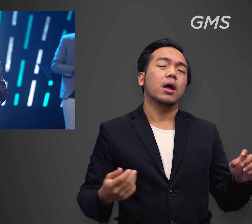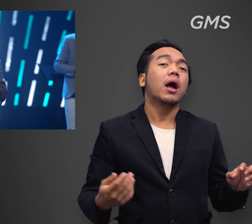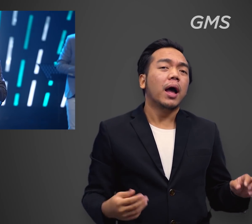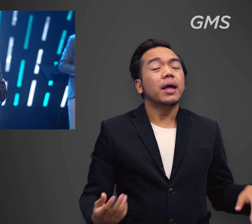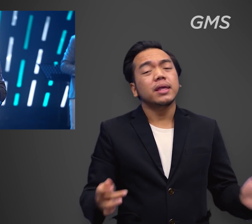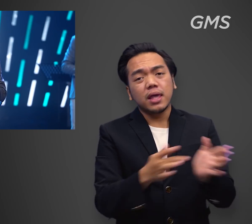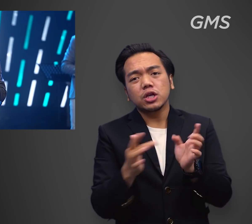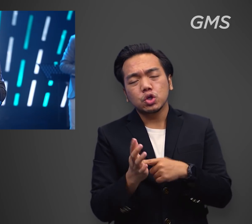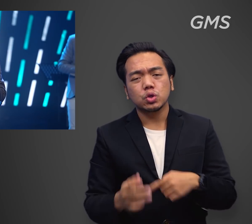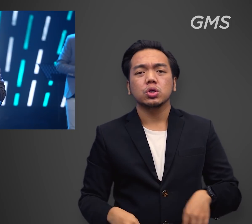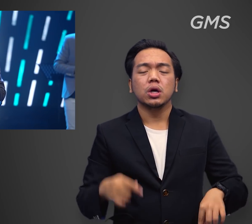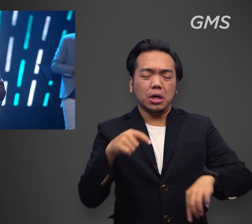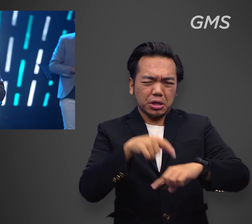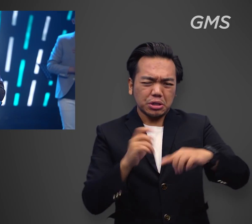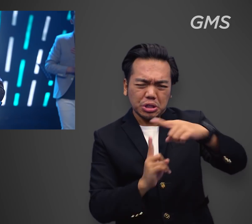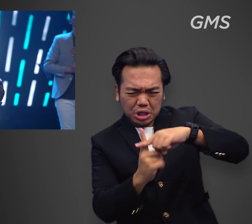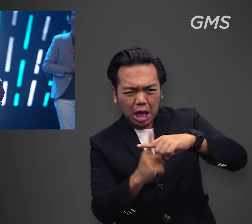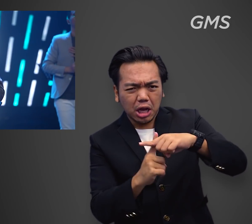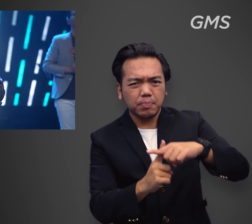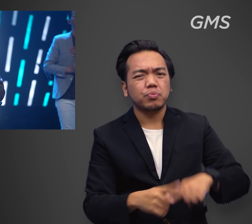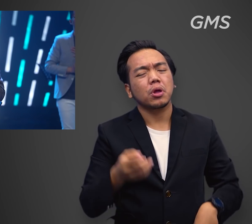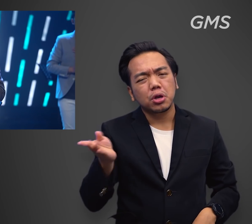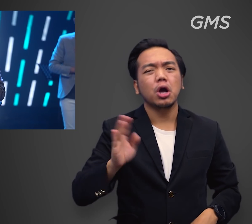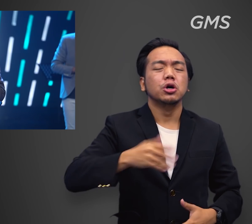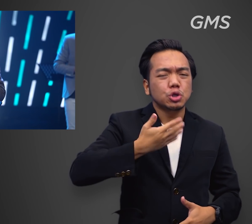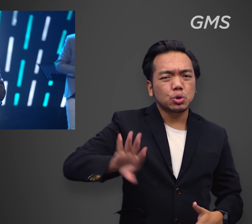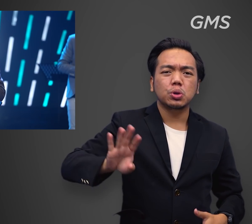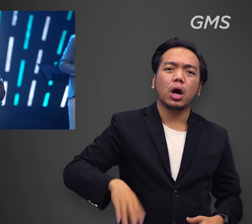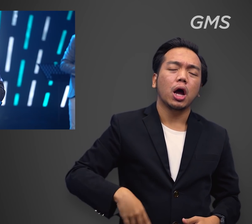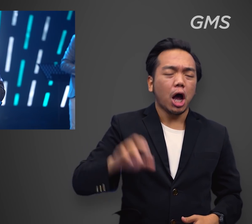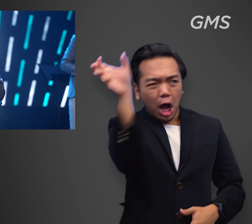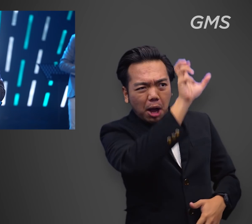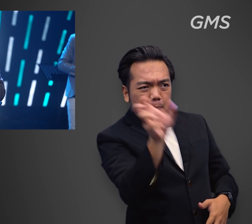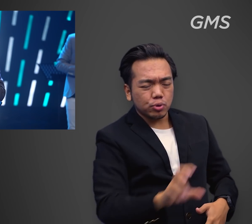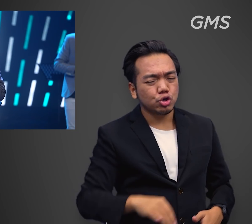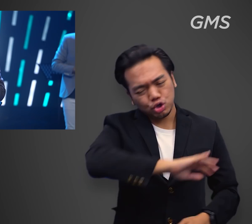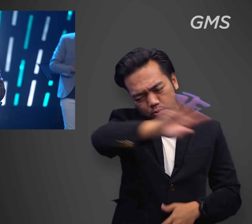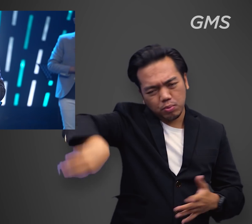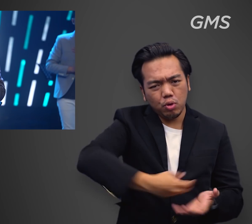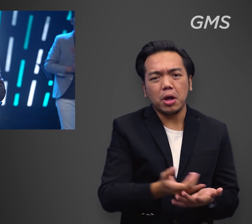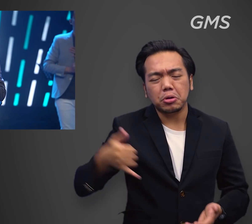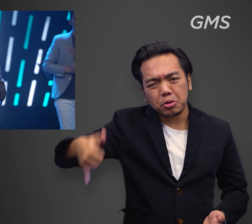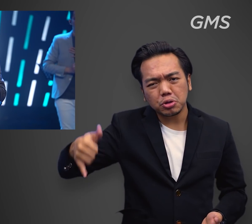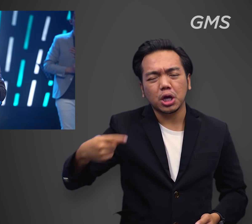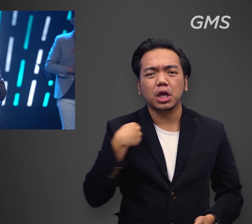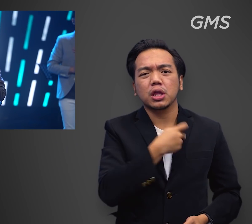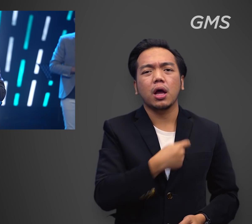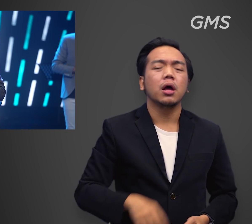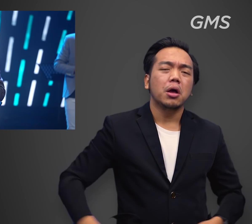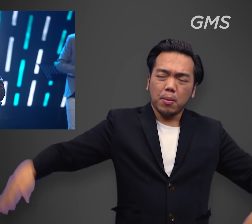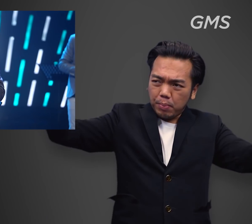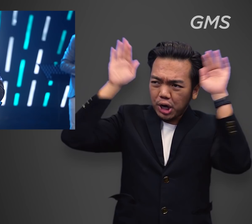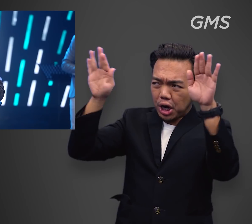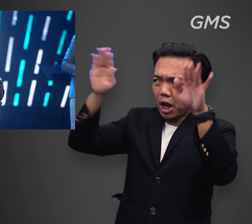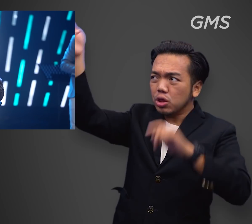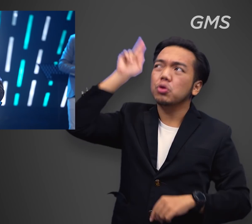sudah tersedia kuasa untuk mengampuni segala dosa kita. Dosa sebesar apapun, anugerahnya jauh lebih